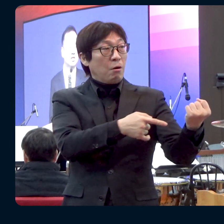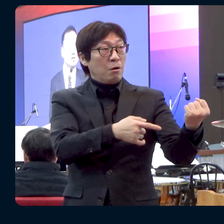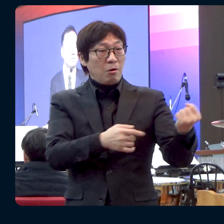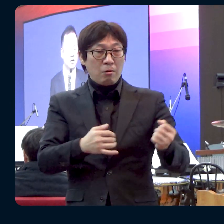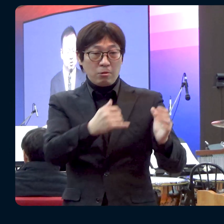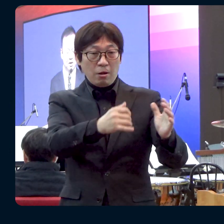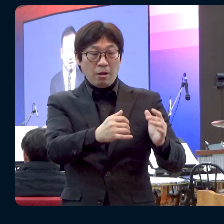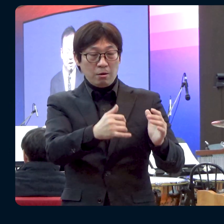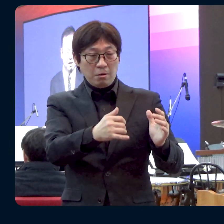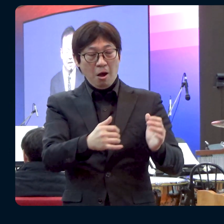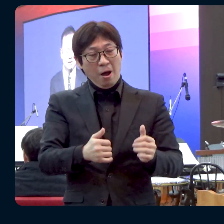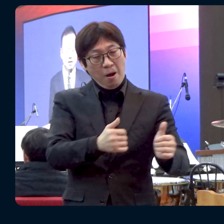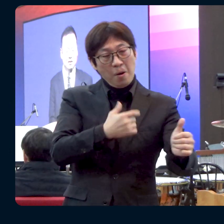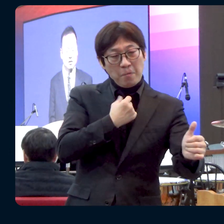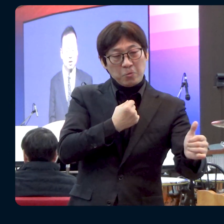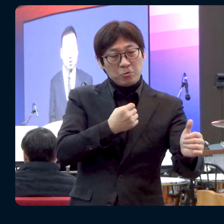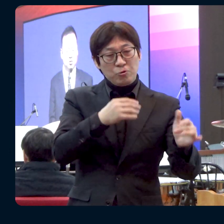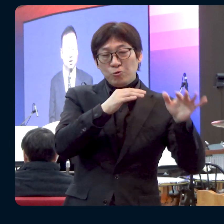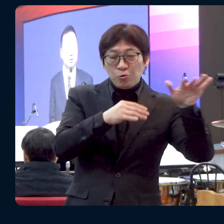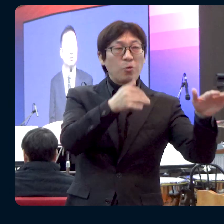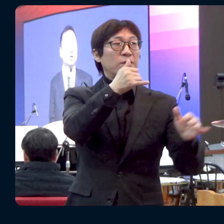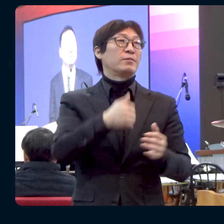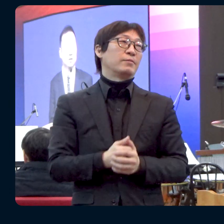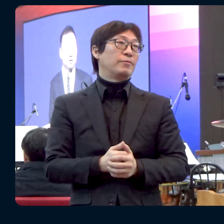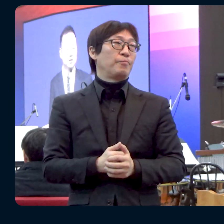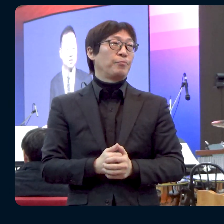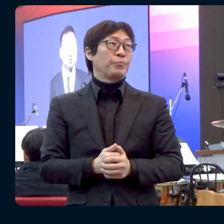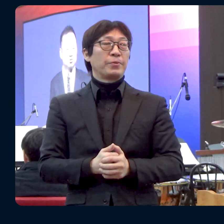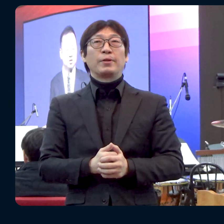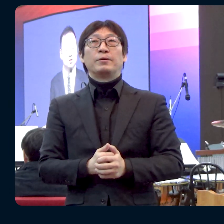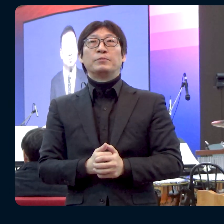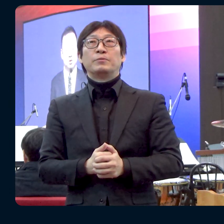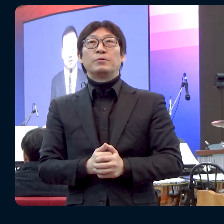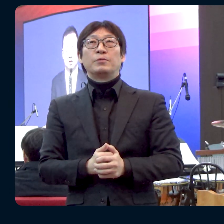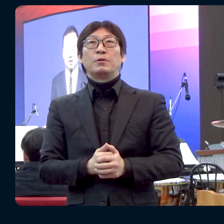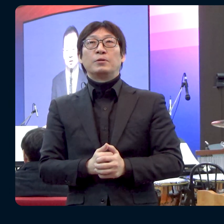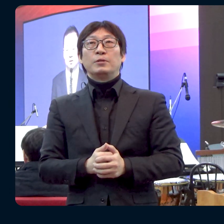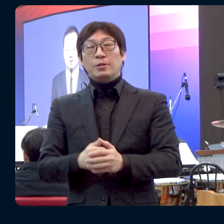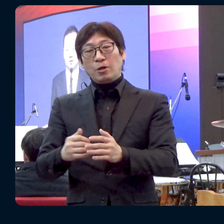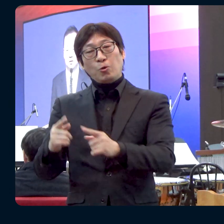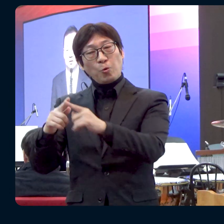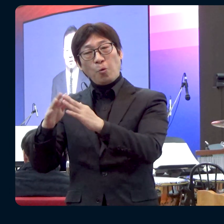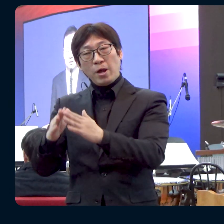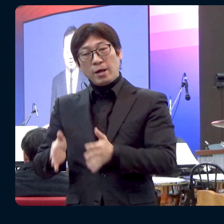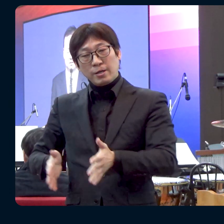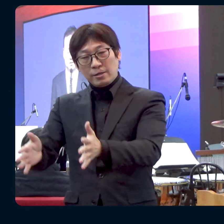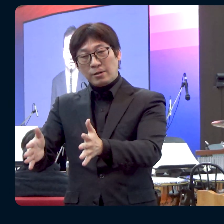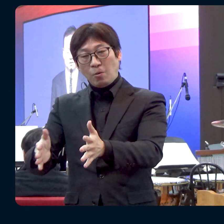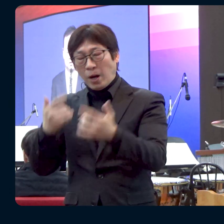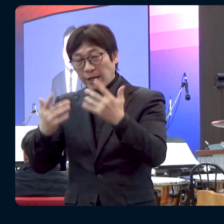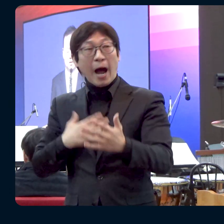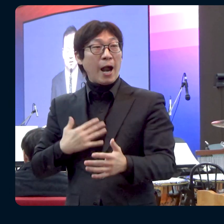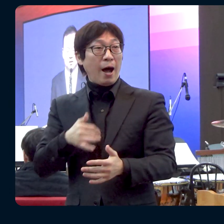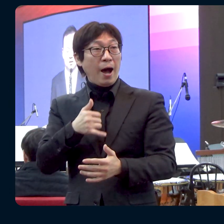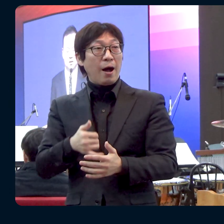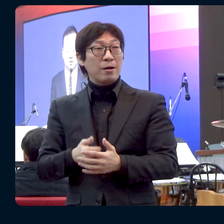왜 성경의 진리를 말하려고 할 때 세상과 여론이 어떻게 받아들일지 눈치를 보고 있을까요?